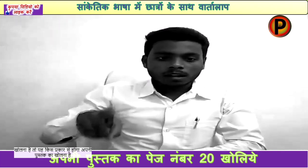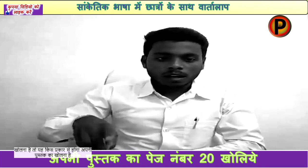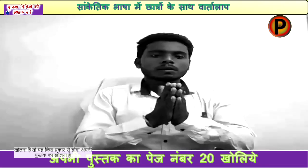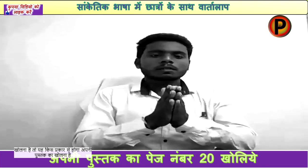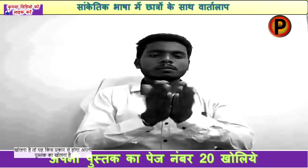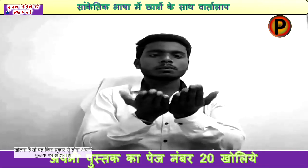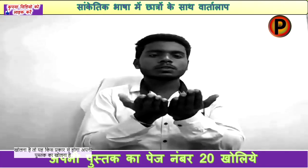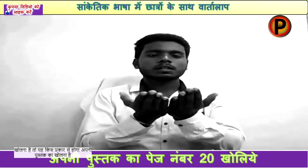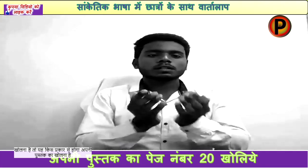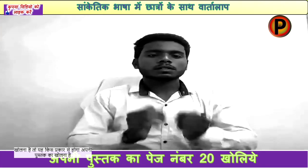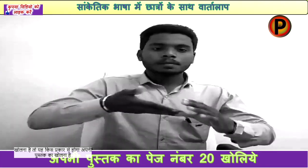का